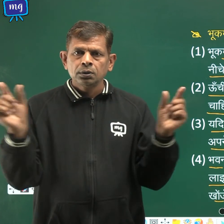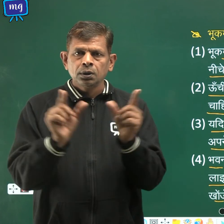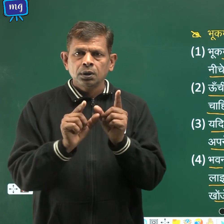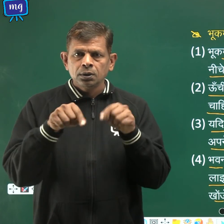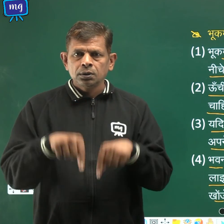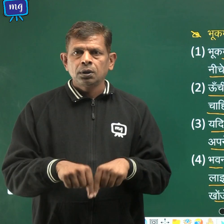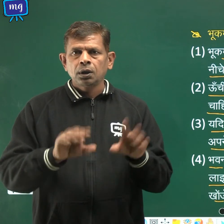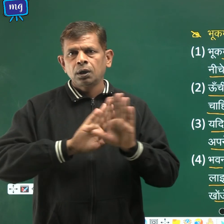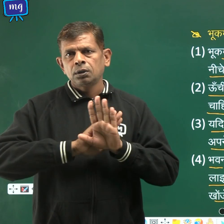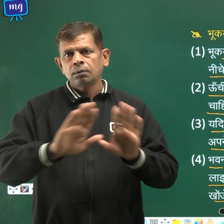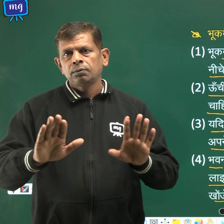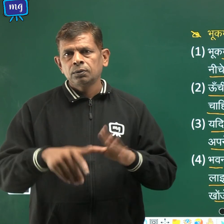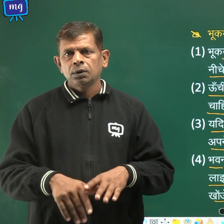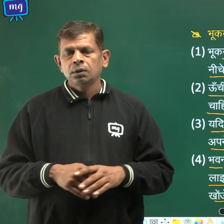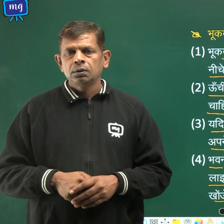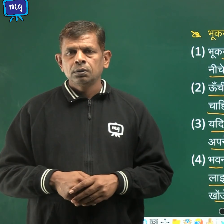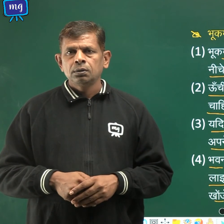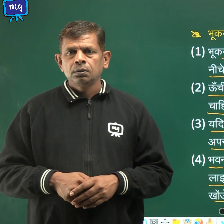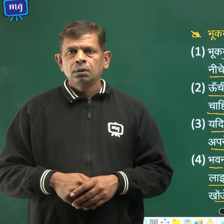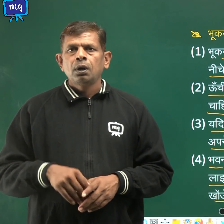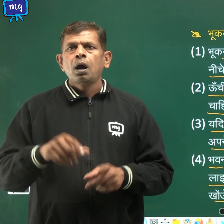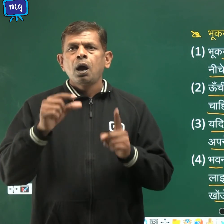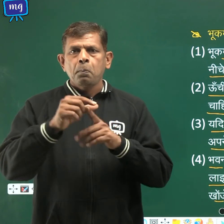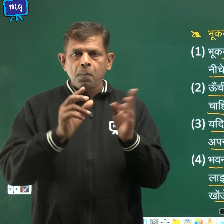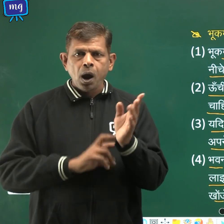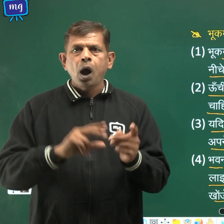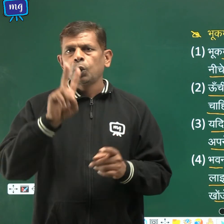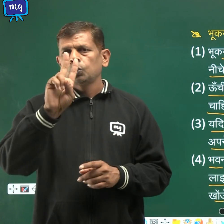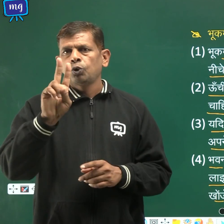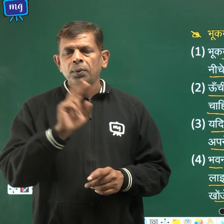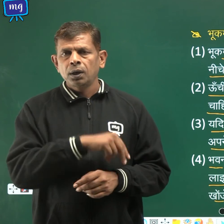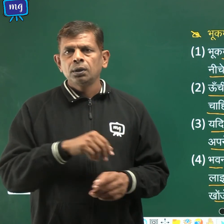यहाँ समाप्त होता है। भाग 2 में हम इसके